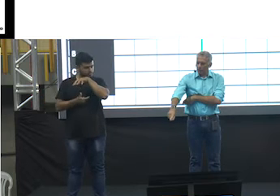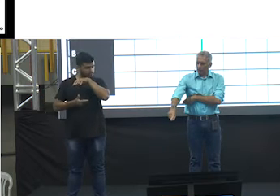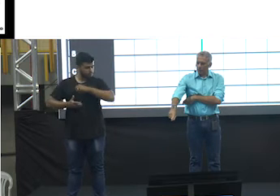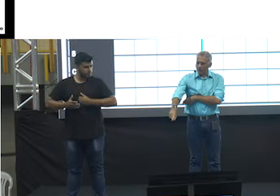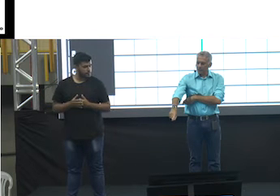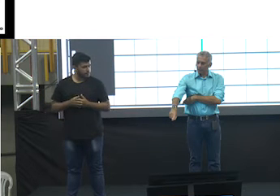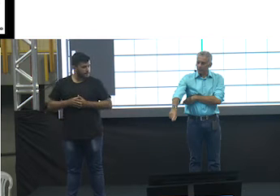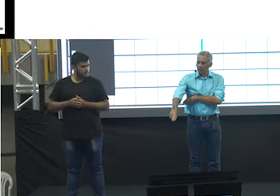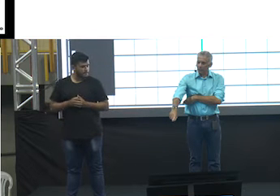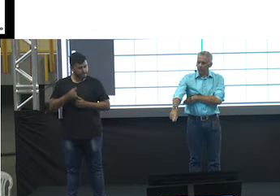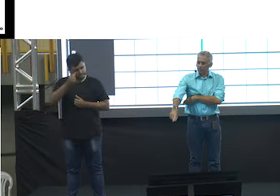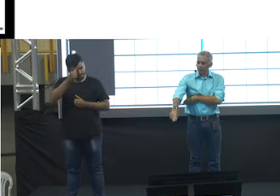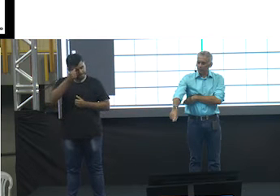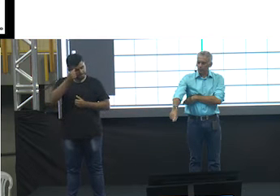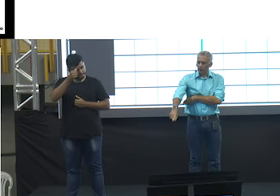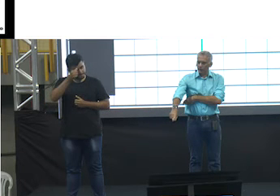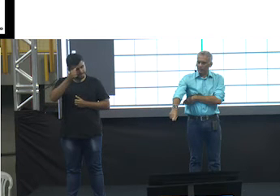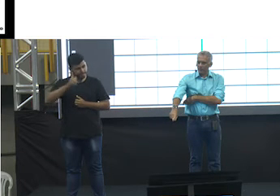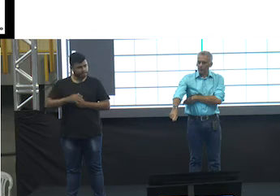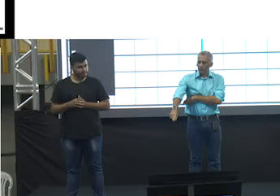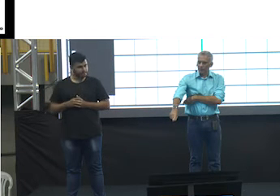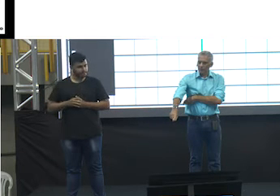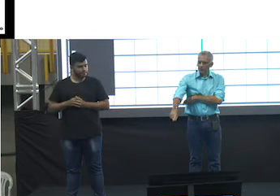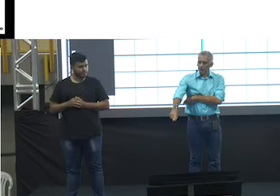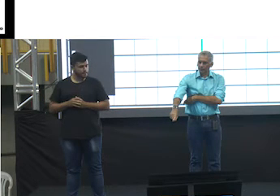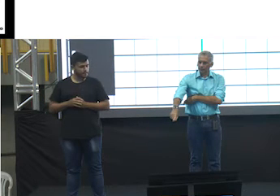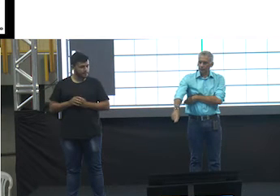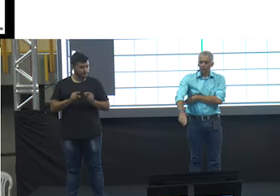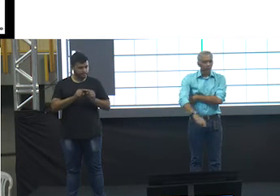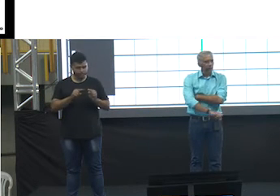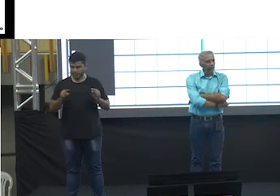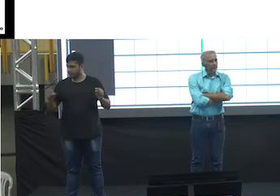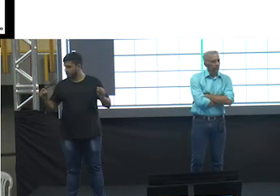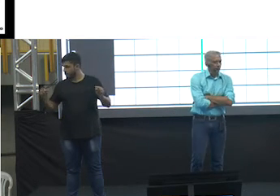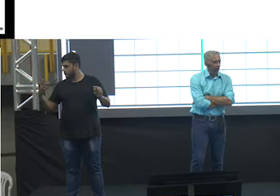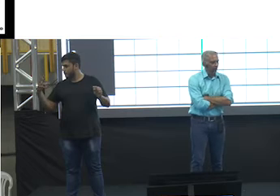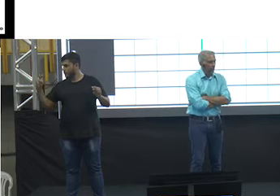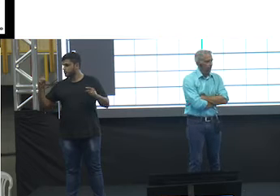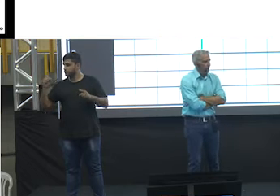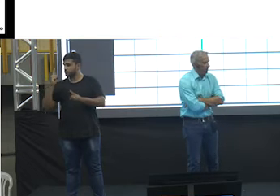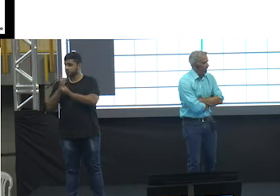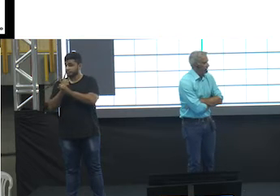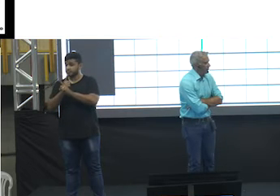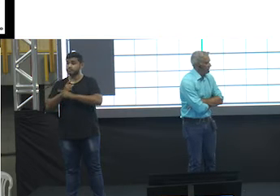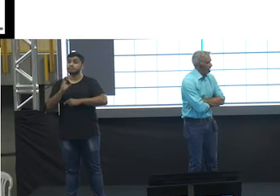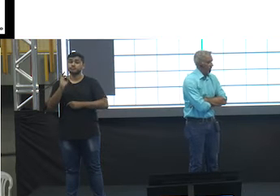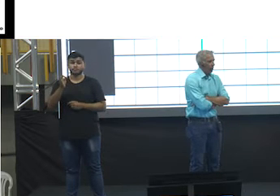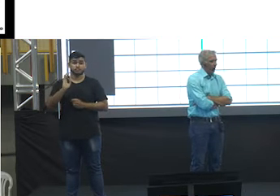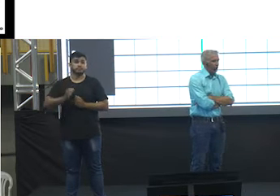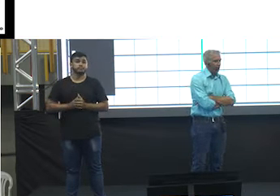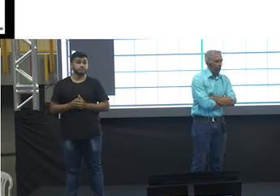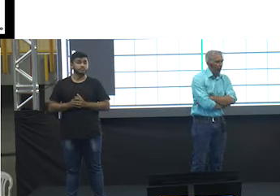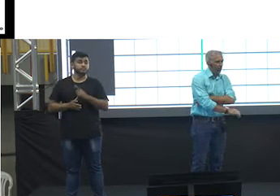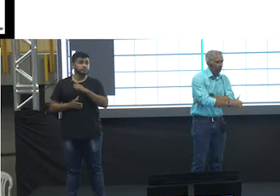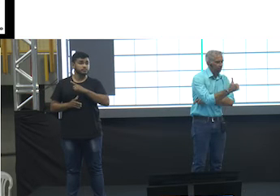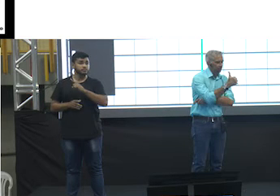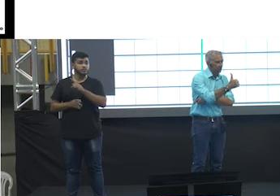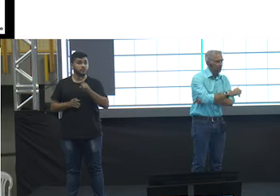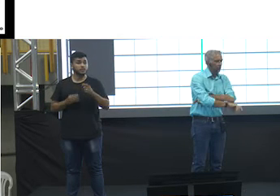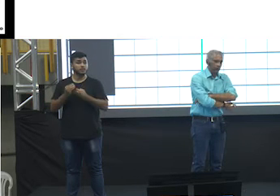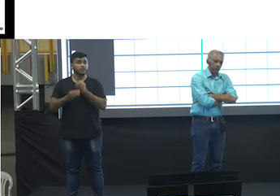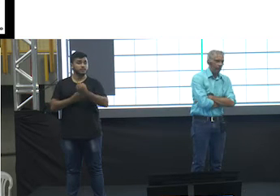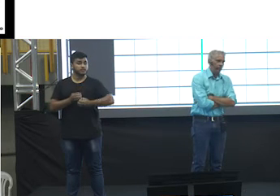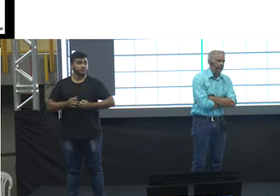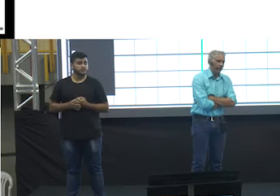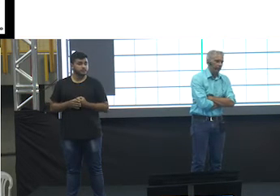lado direito, você vai ter a latitude, 45 graus. 45 graus, você já identificaria qual é a zona climática?